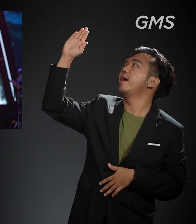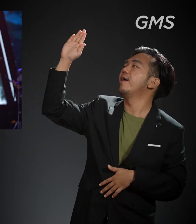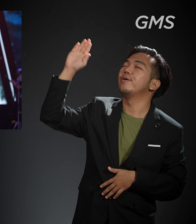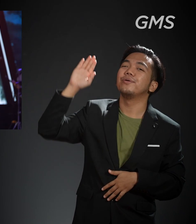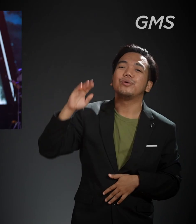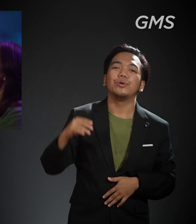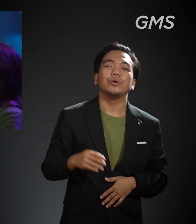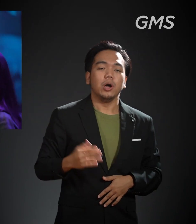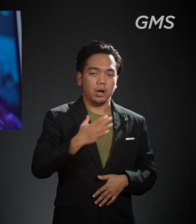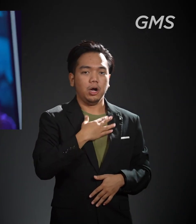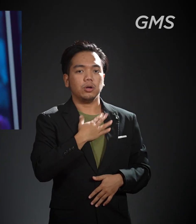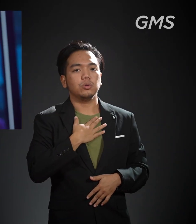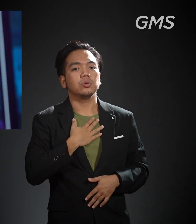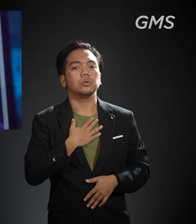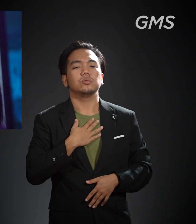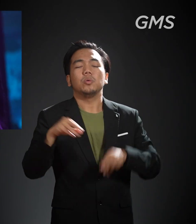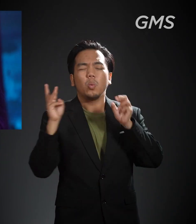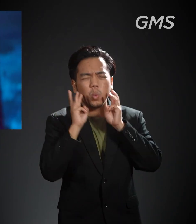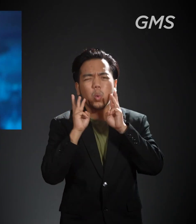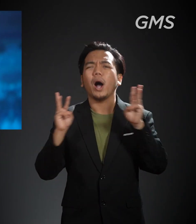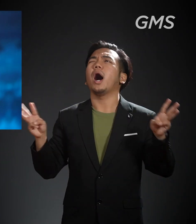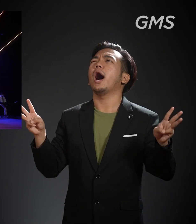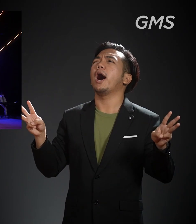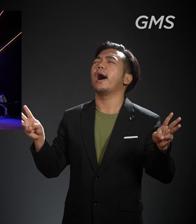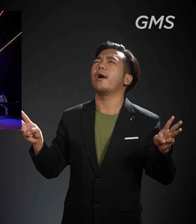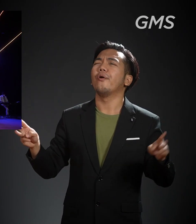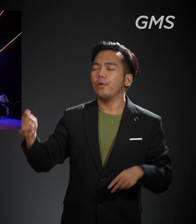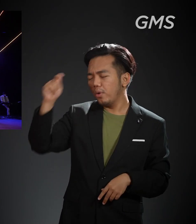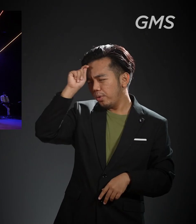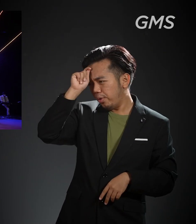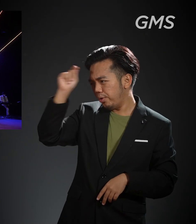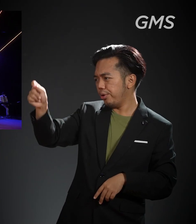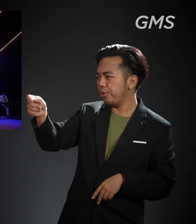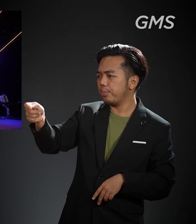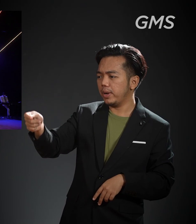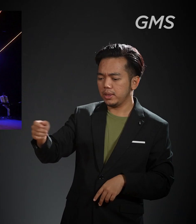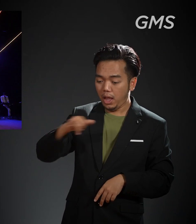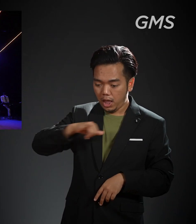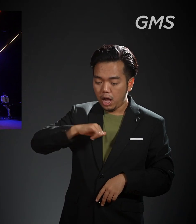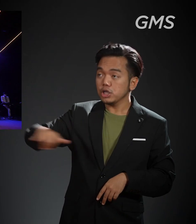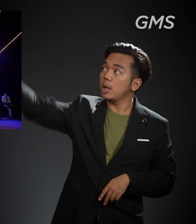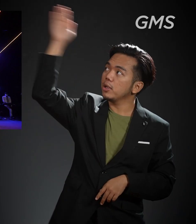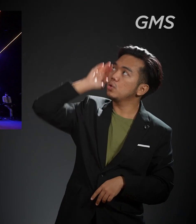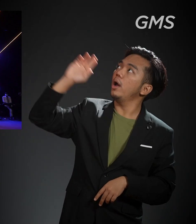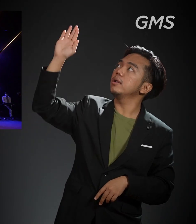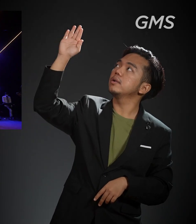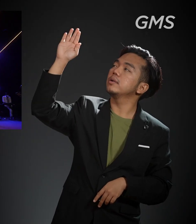Engkau. Ku kagum hormat